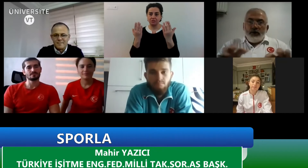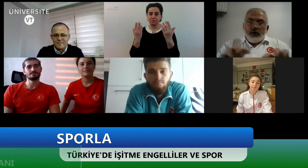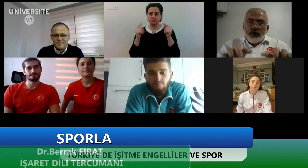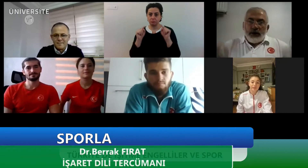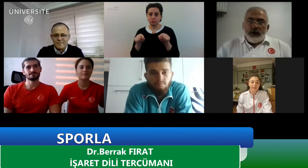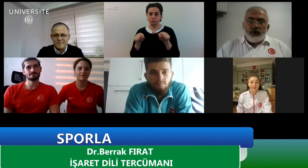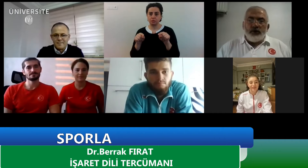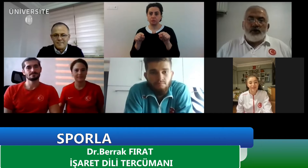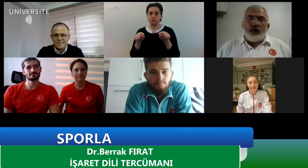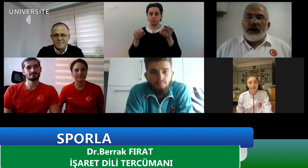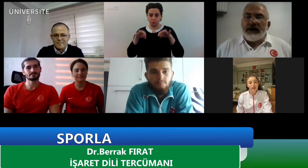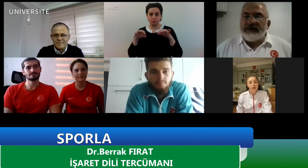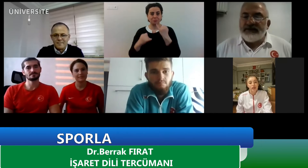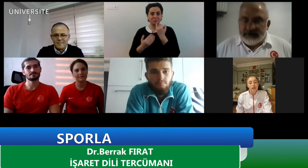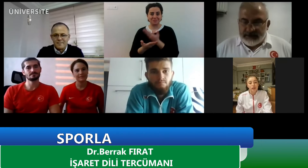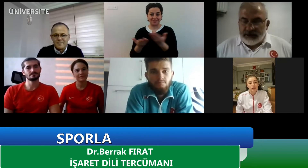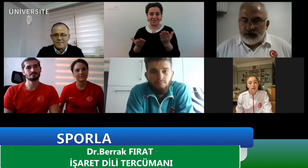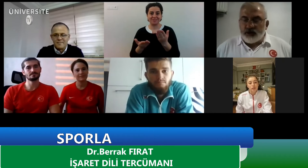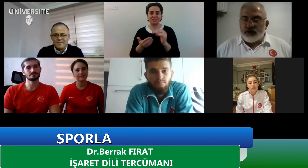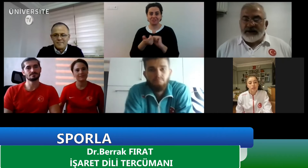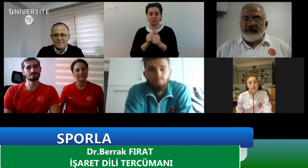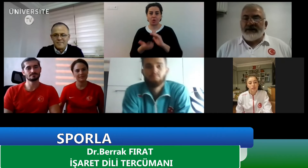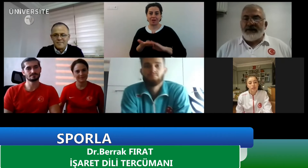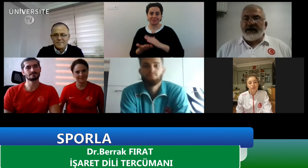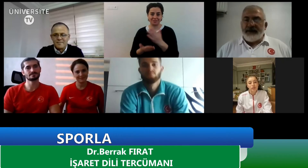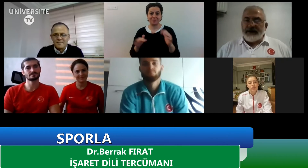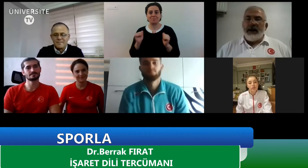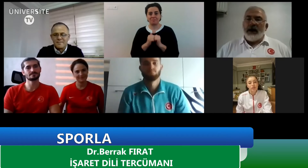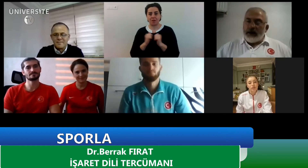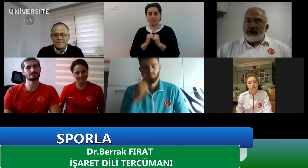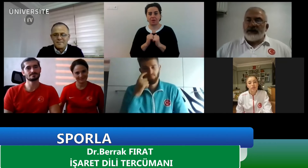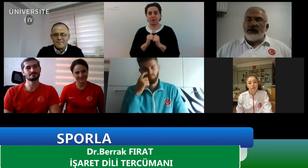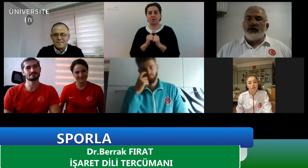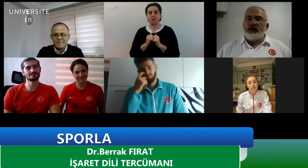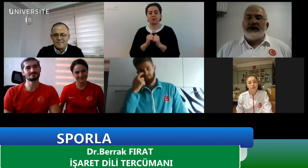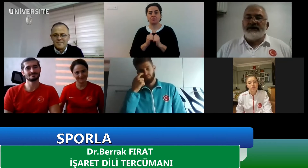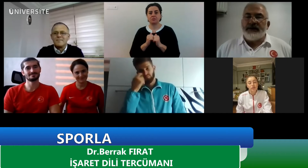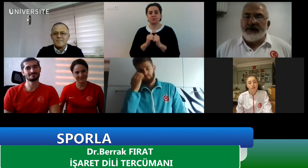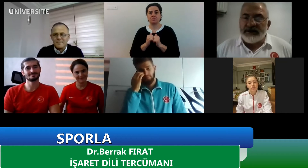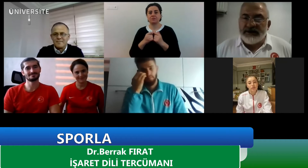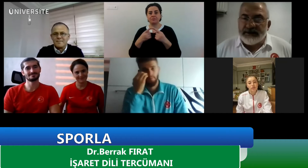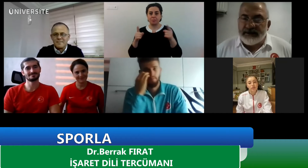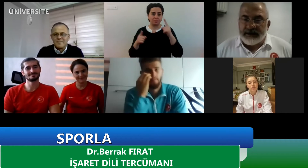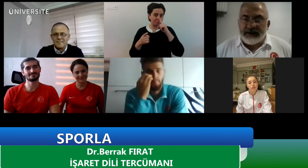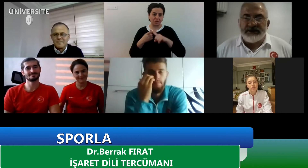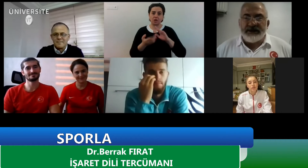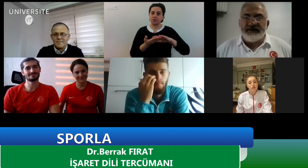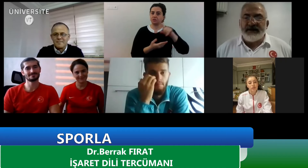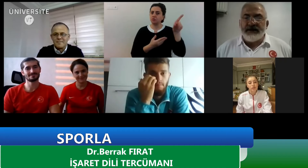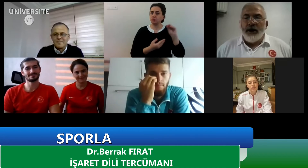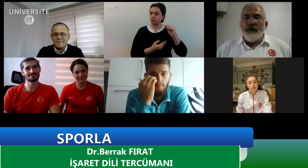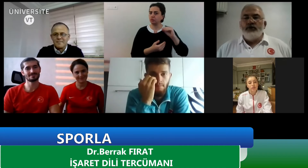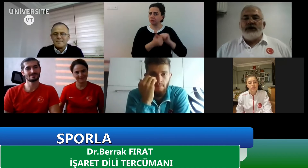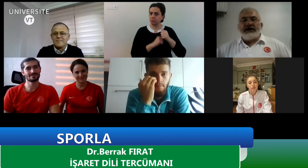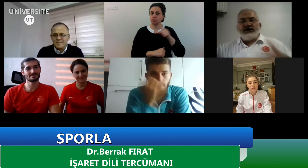bu bugün konu kaldığımız çocuklarımızla beraber aynı kategoride olan diğer branşlarda da arkadaşlarımız